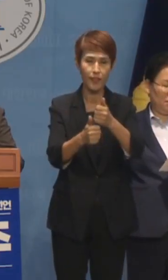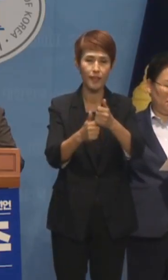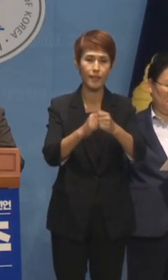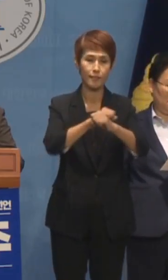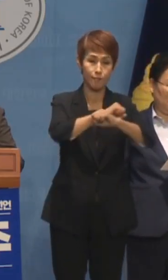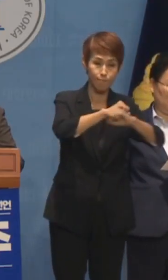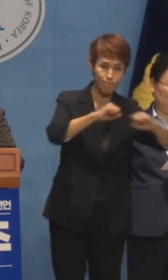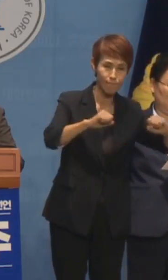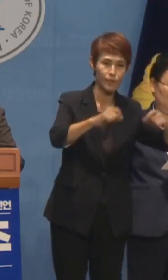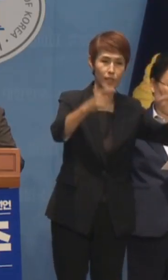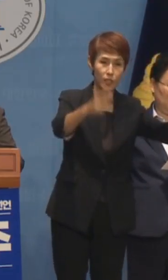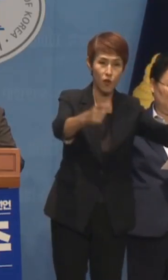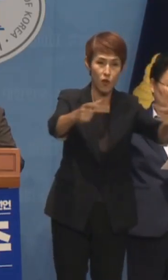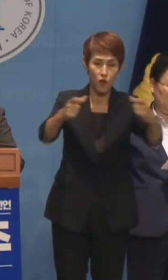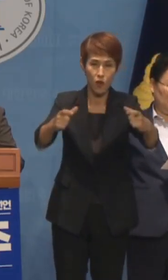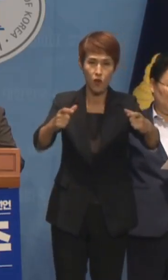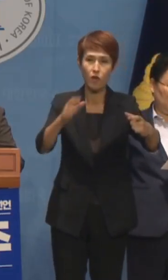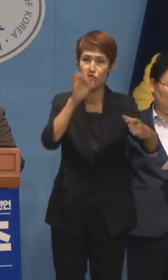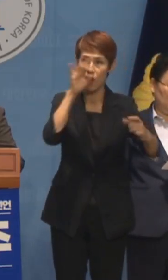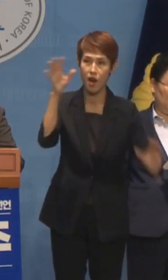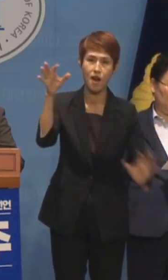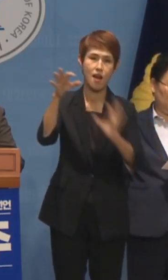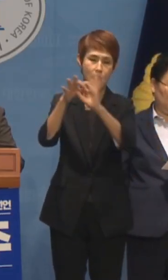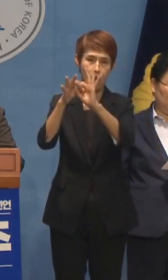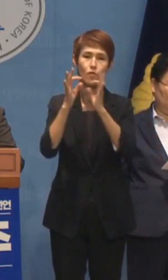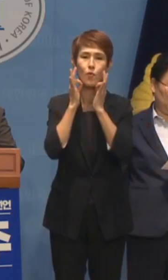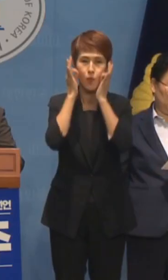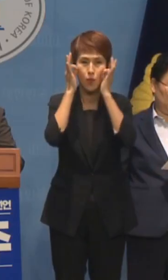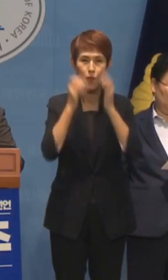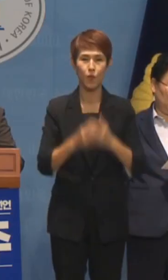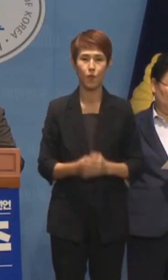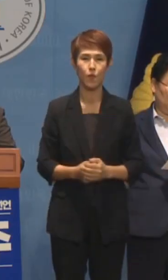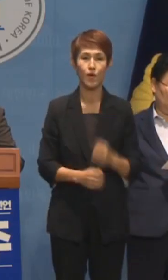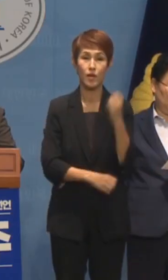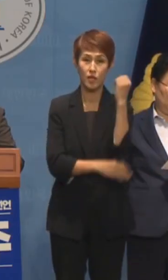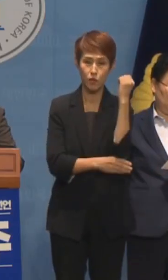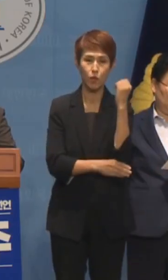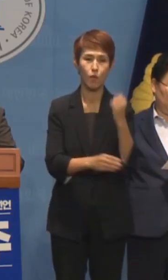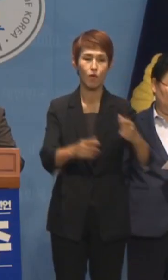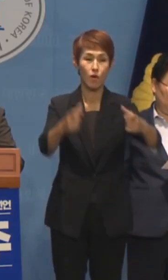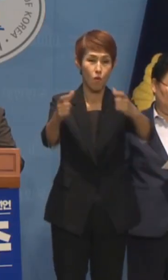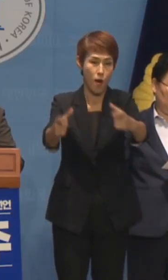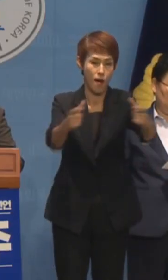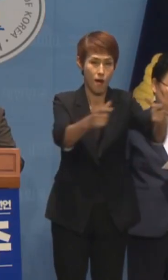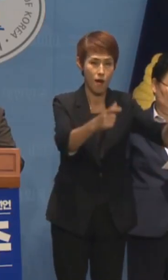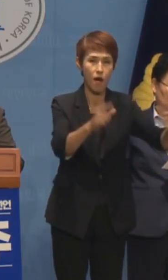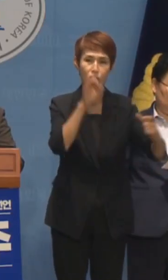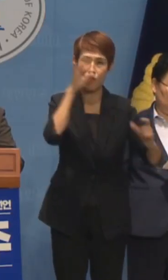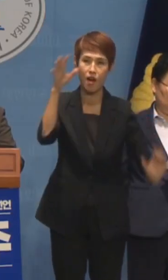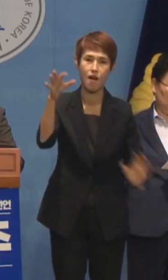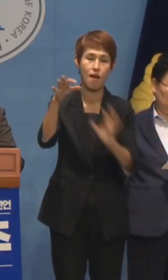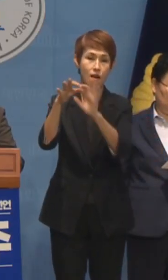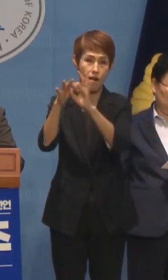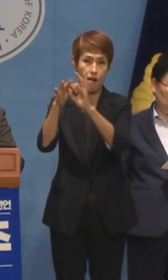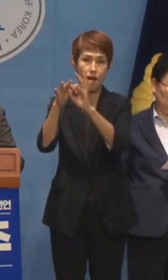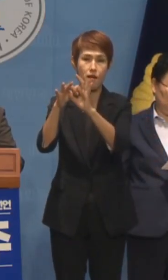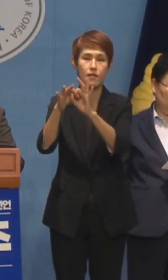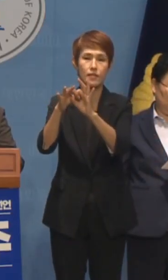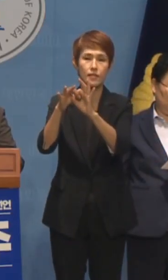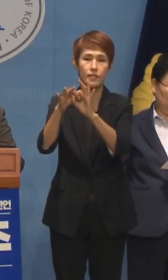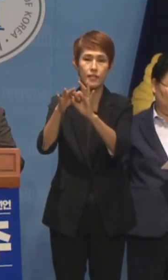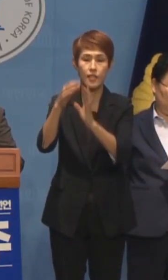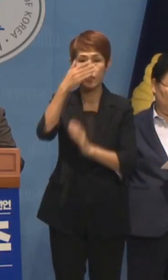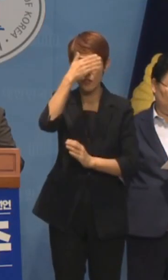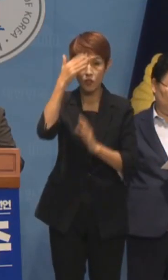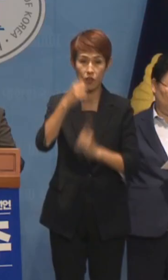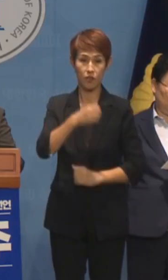강화하고 정립하도록 하겠습니다. 이를 위해 기초, 광역, 그리고 중앙을 잇는 생활권역별